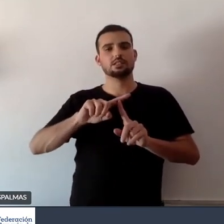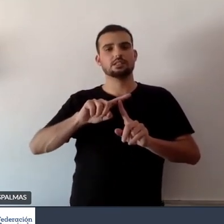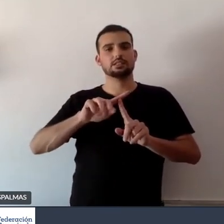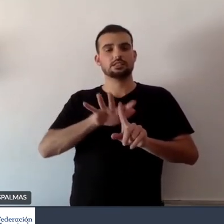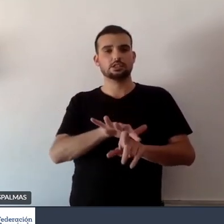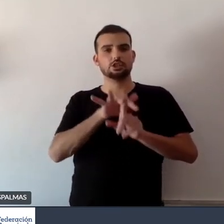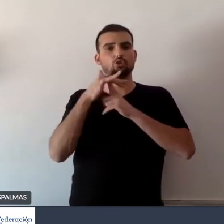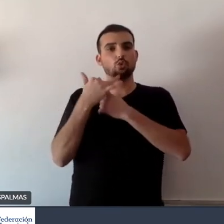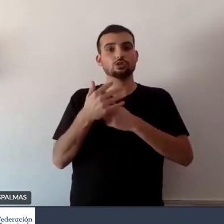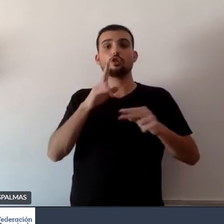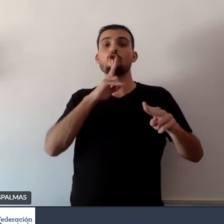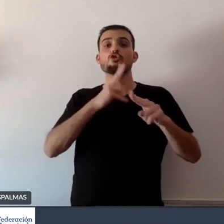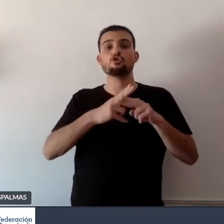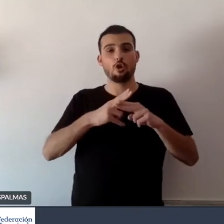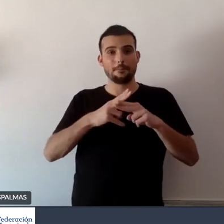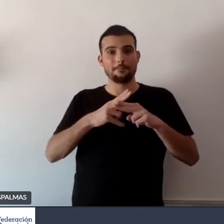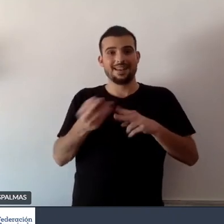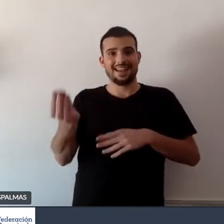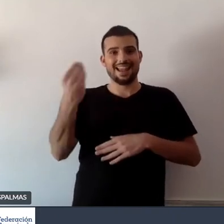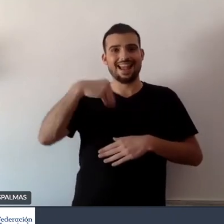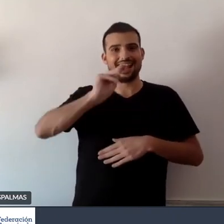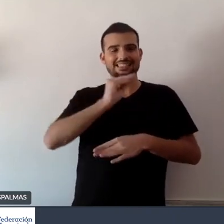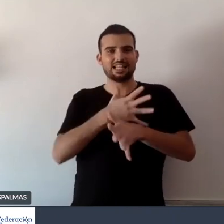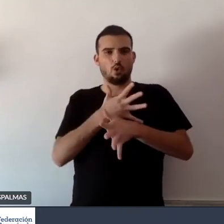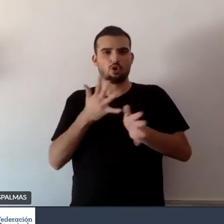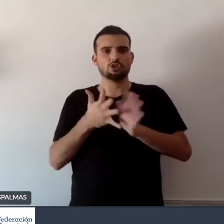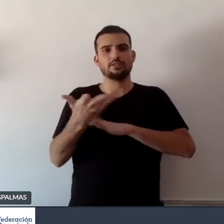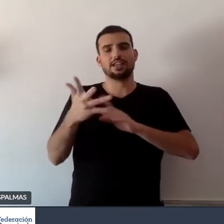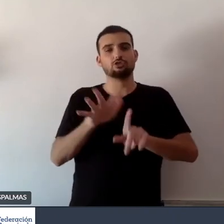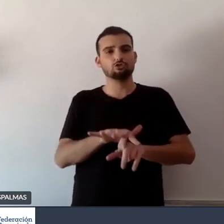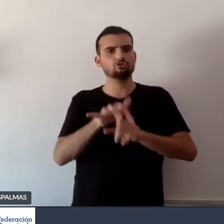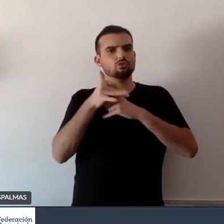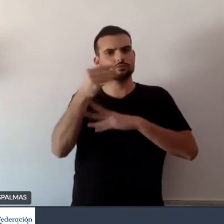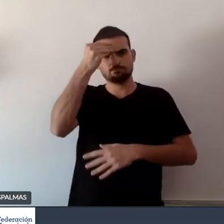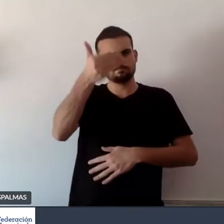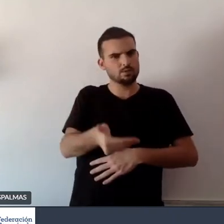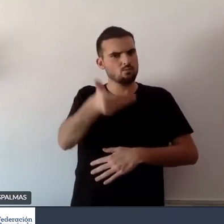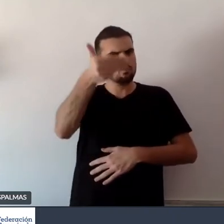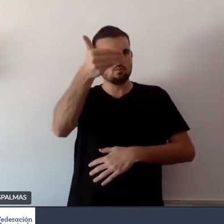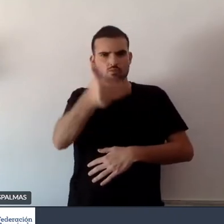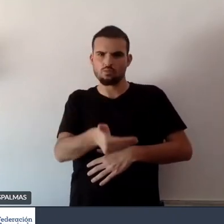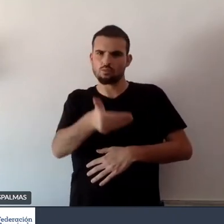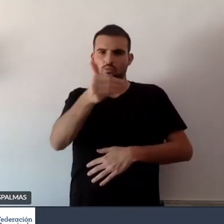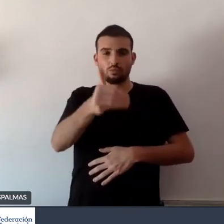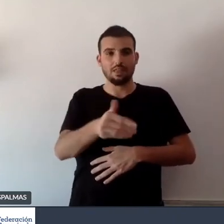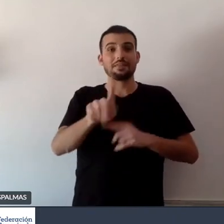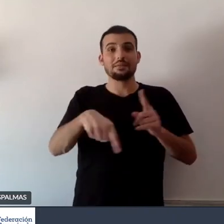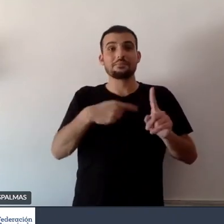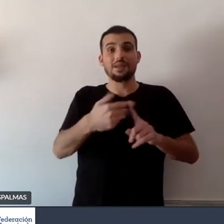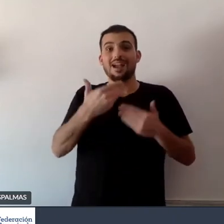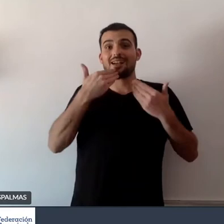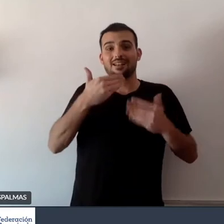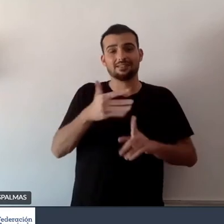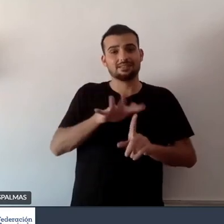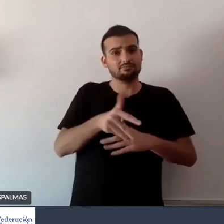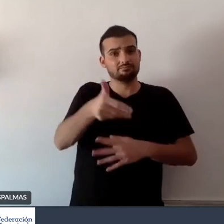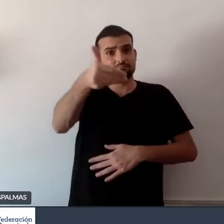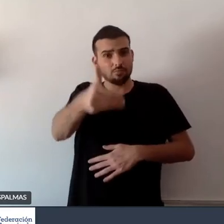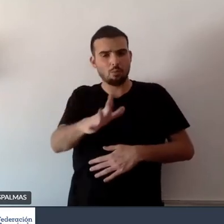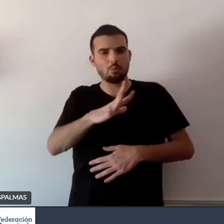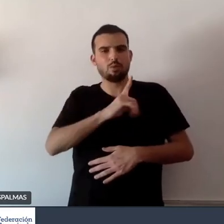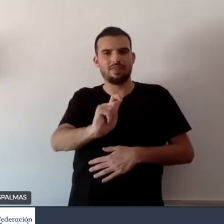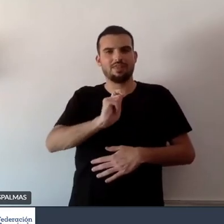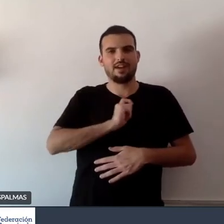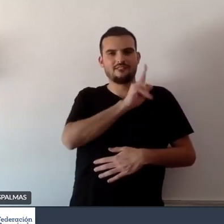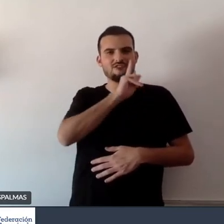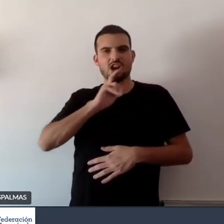como extrajuego son aquellas situaciones que me parecen muy importantes y al final creo que son las que determinan la calidad de un equipo. Son